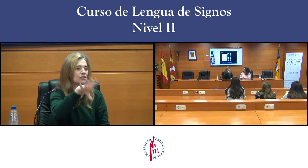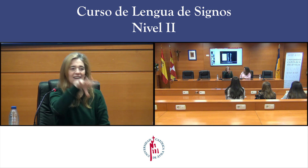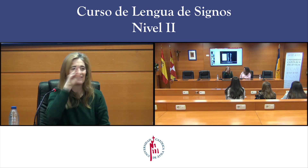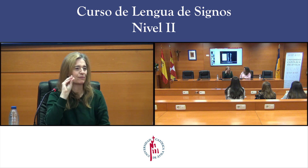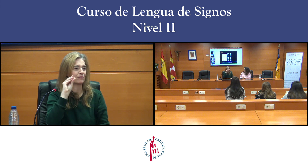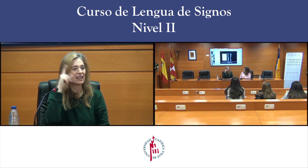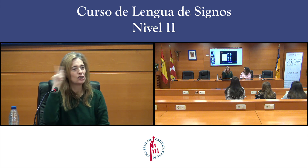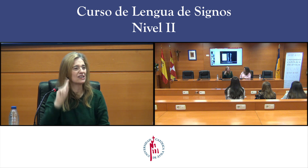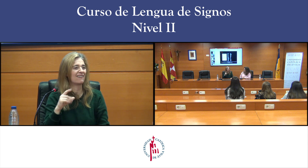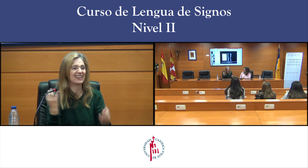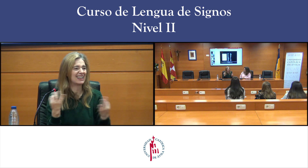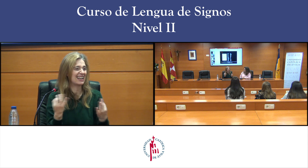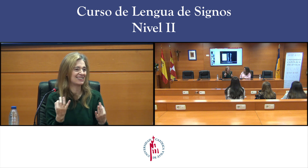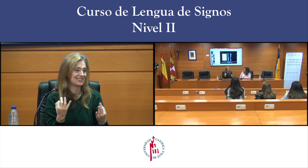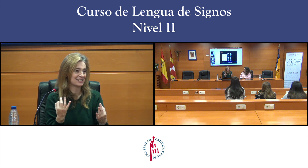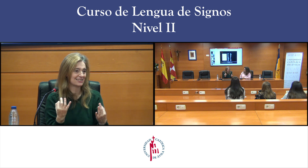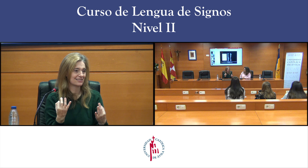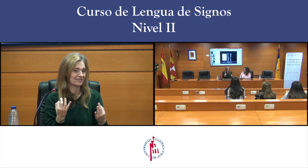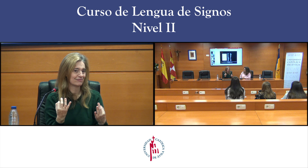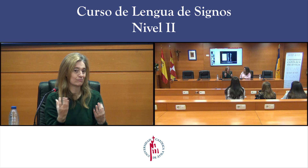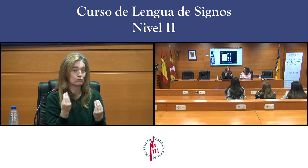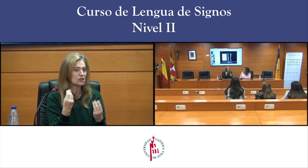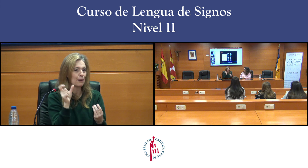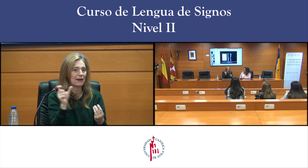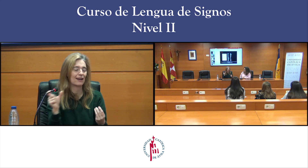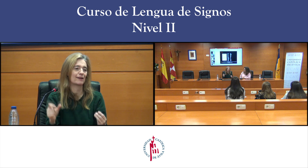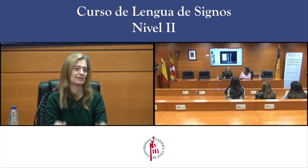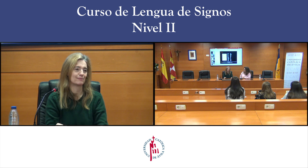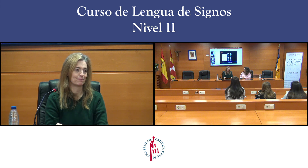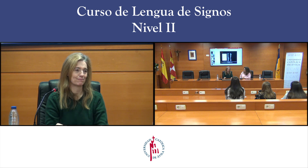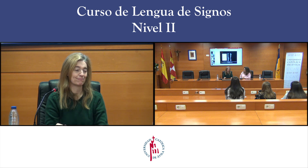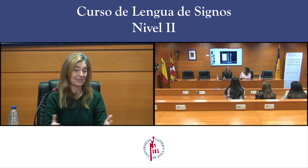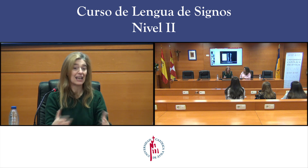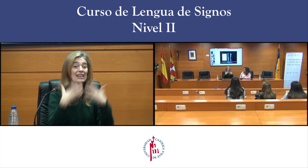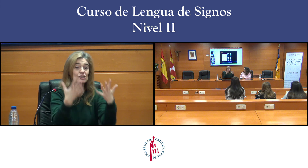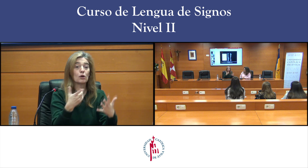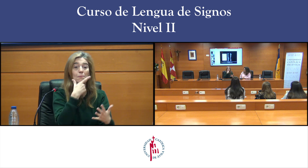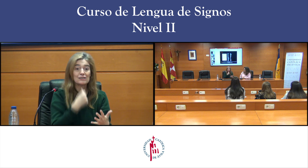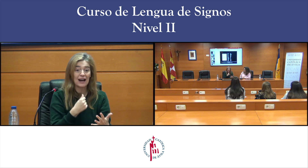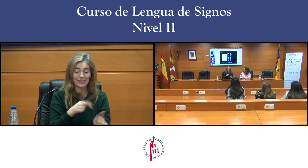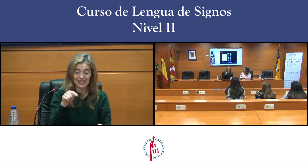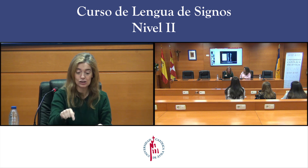hay muchas tiendas que no se entienden o que no saben lo que es de muchas palabras